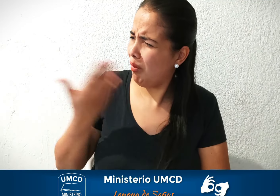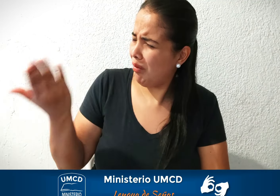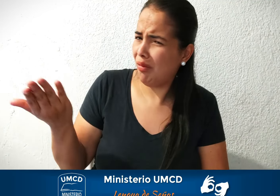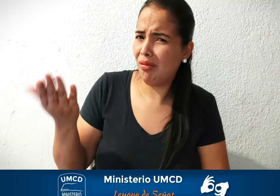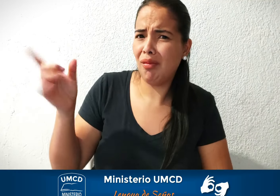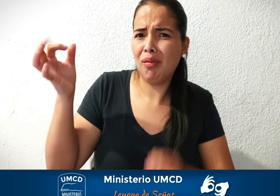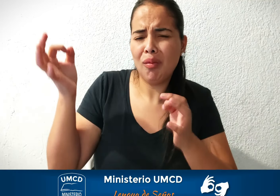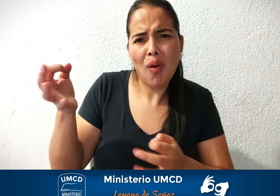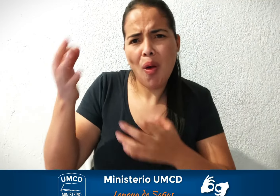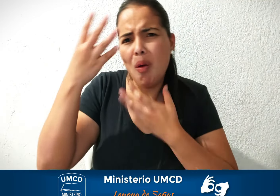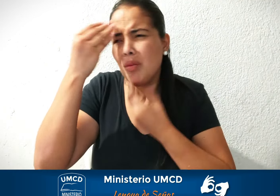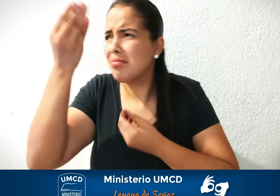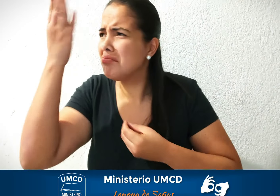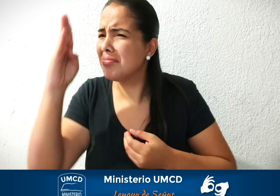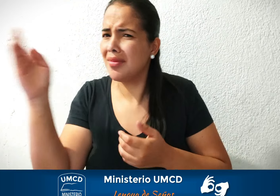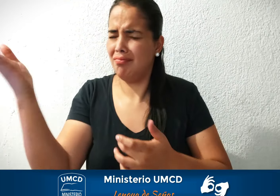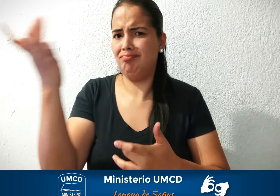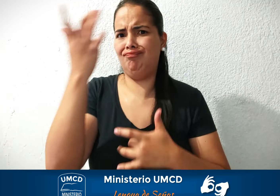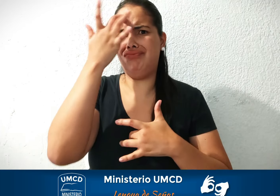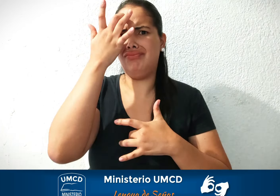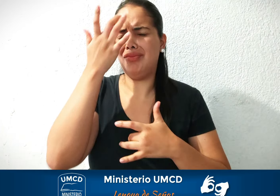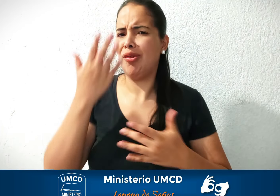palabra de Dios, obediente,